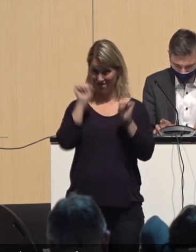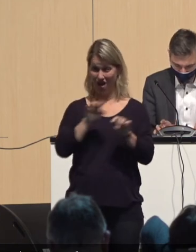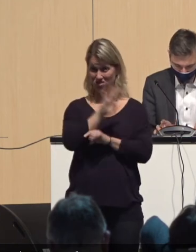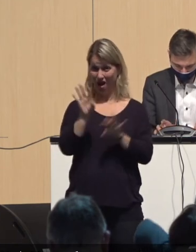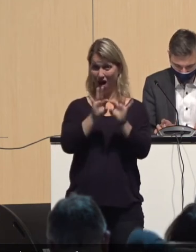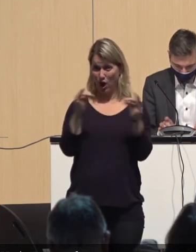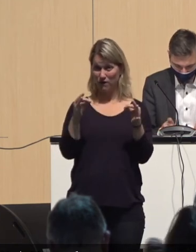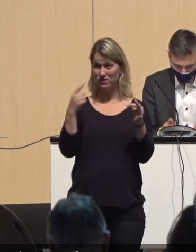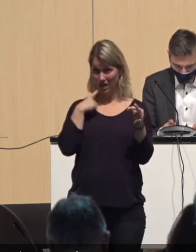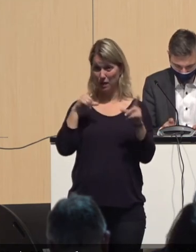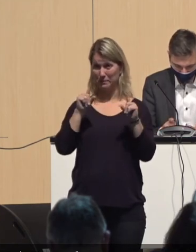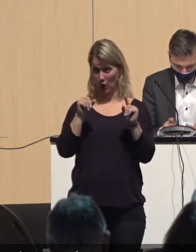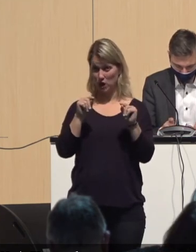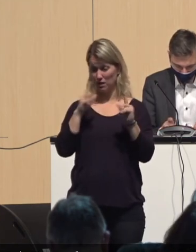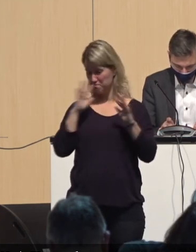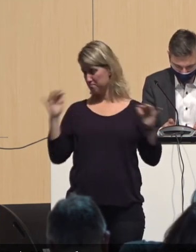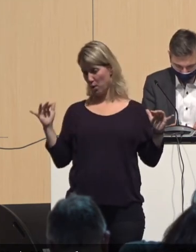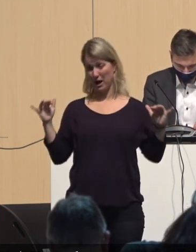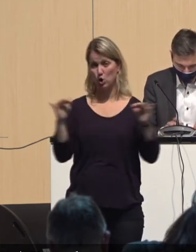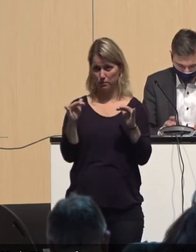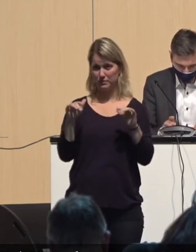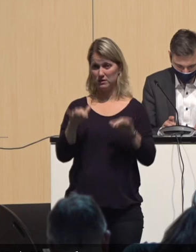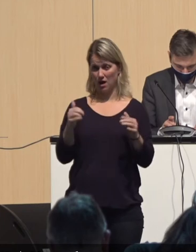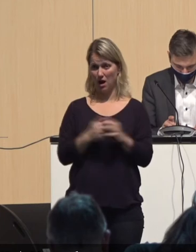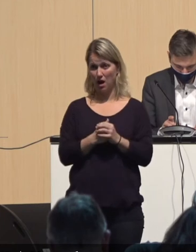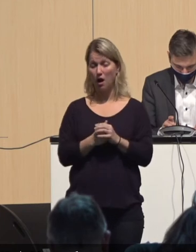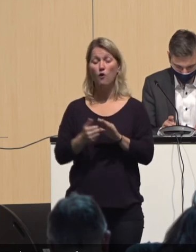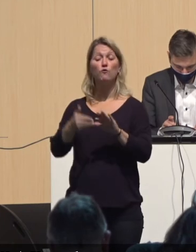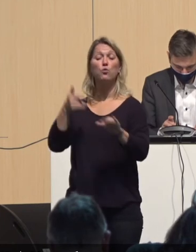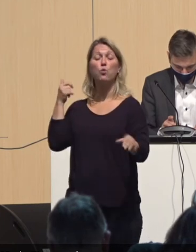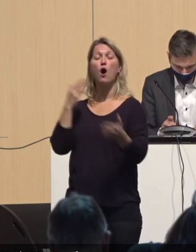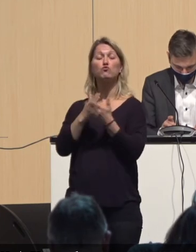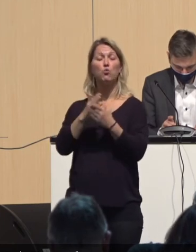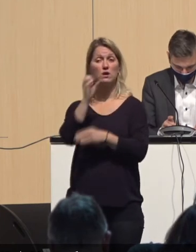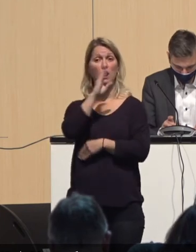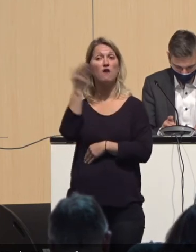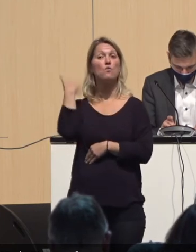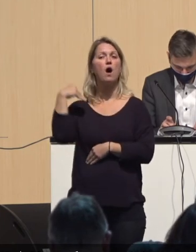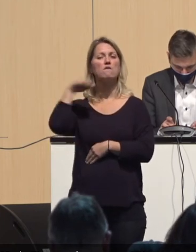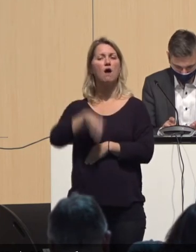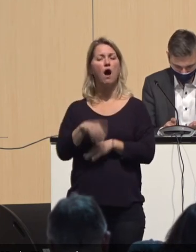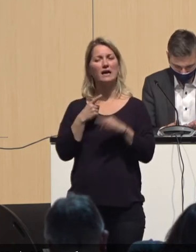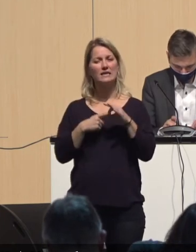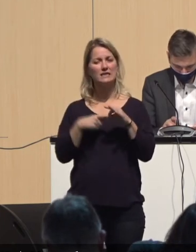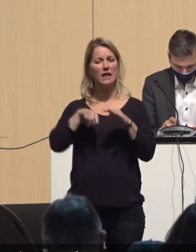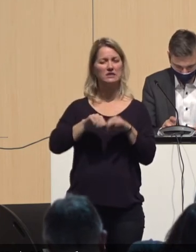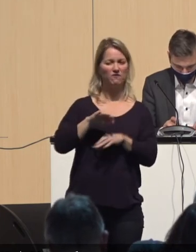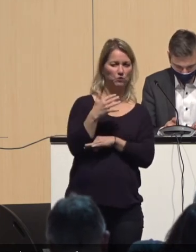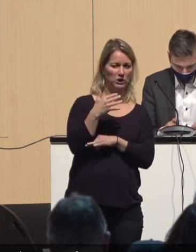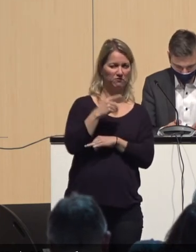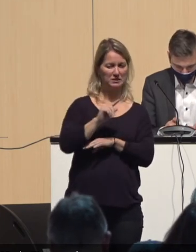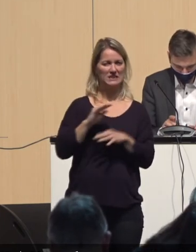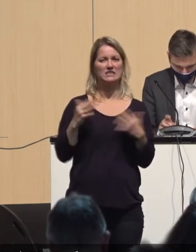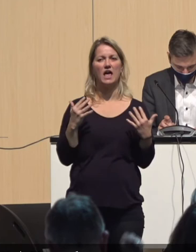ein Publikumsmagnet werden? Denn eins war damals schon absehbar, da hatten wir eine Inzidenz von 5 bis 10 Fällen